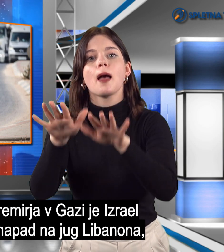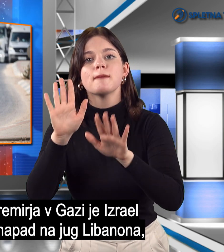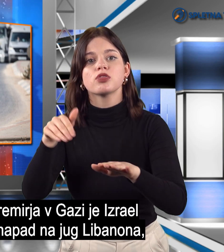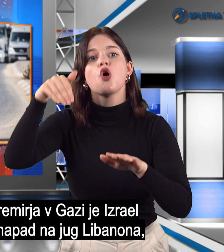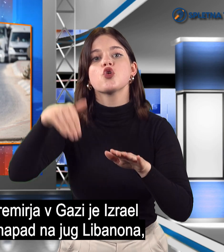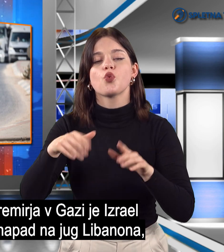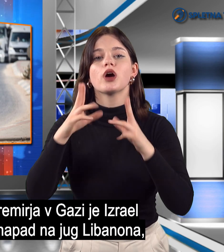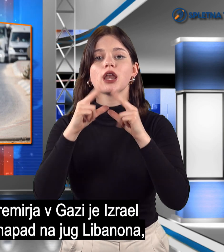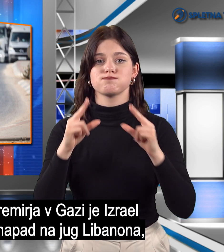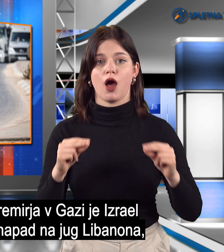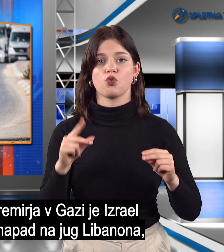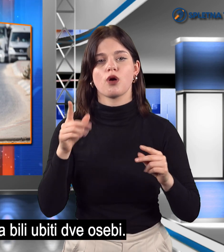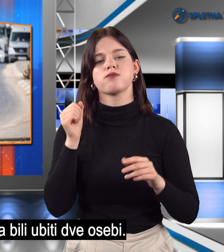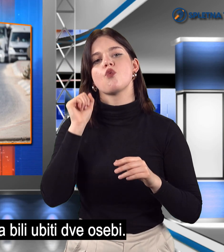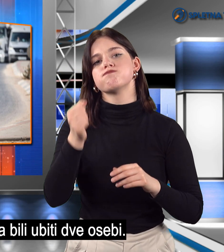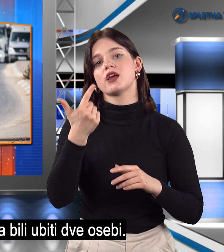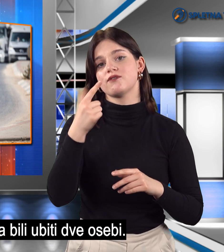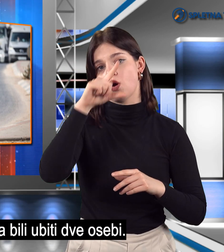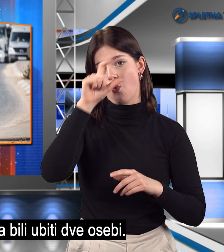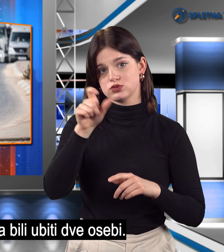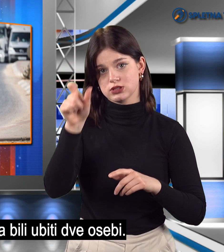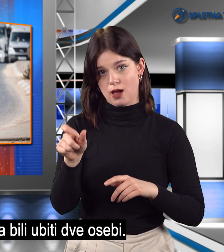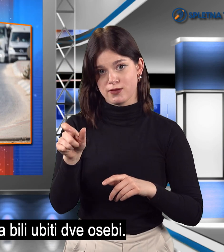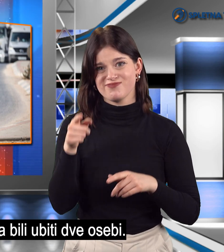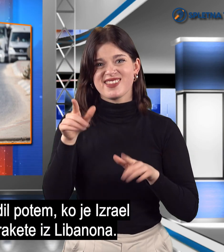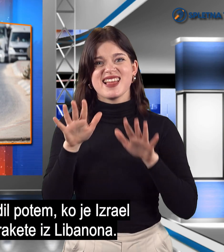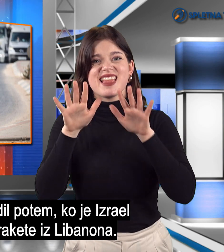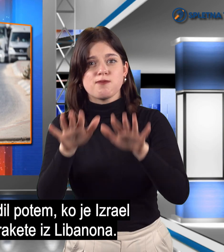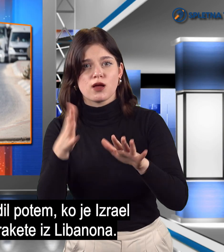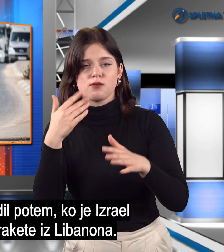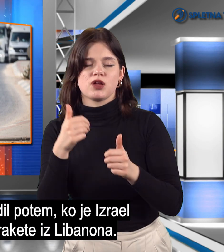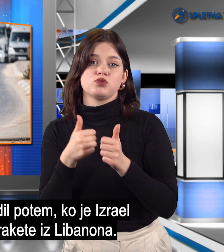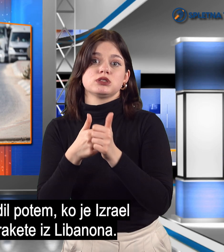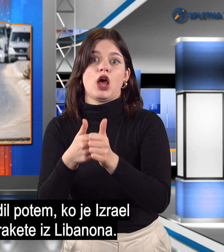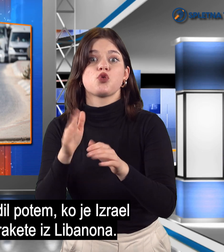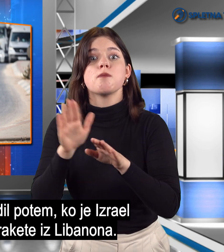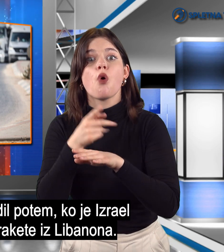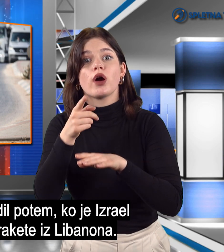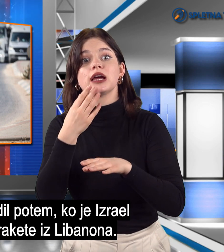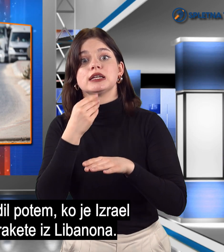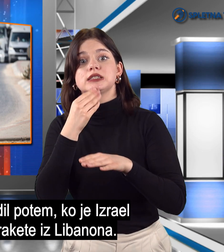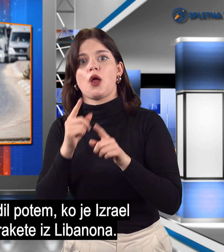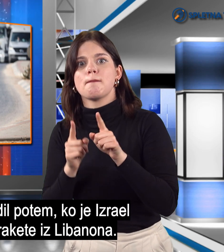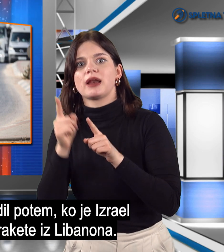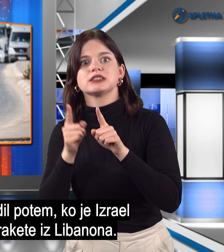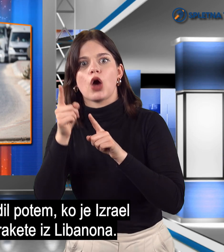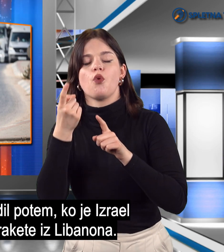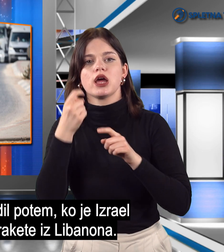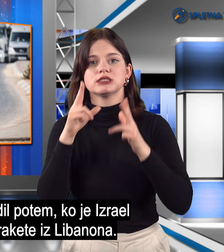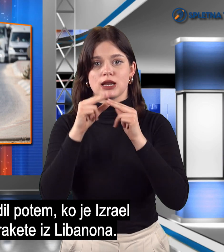napad na jug Libanona, v katerem sta bili ubiti 2 osebi. Napad je sledil potem, ko je Izrael